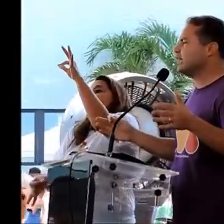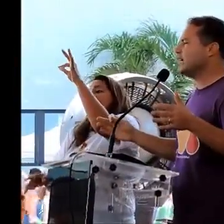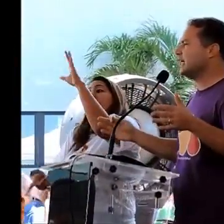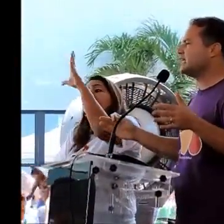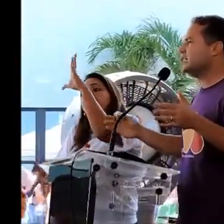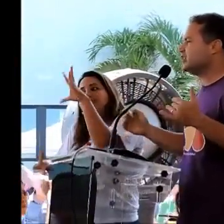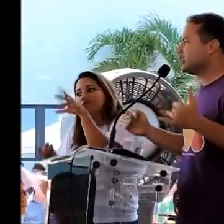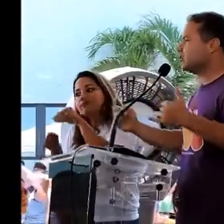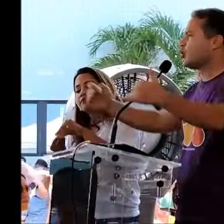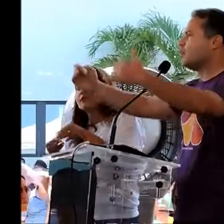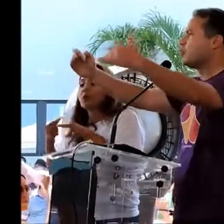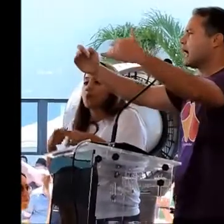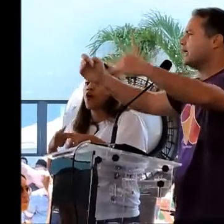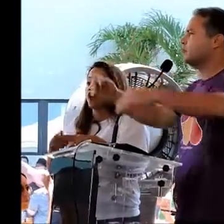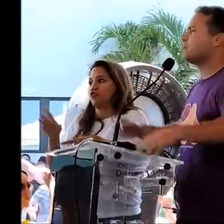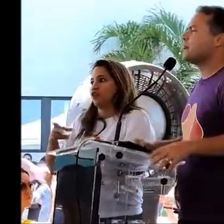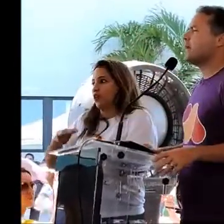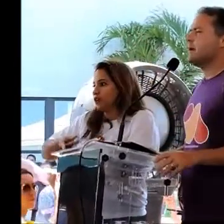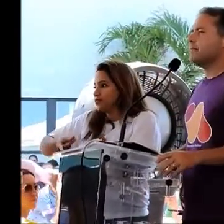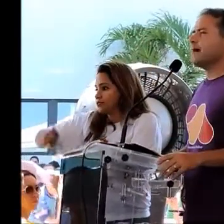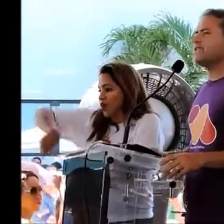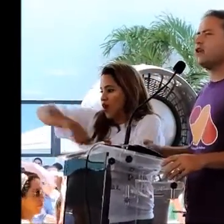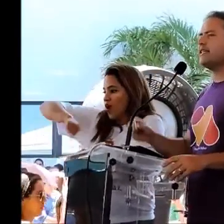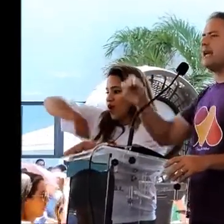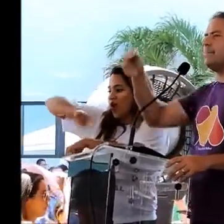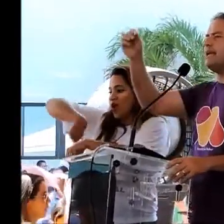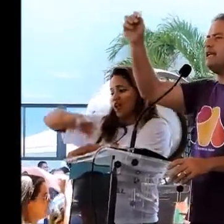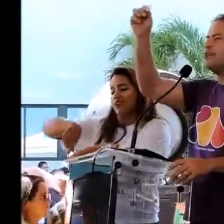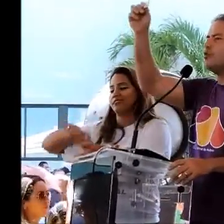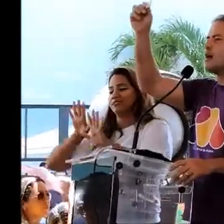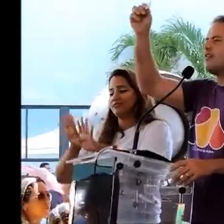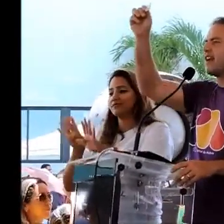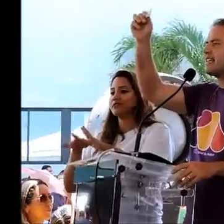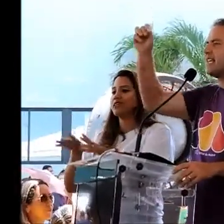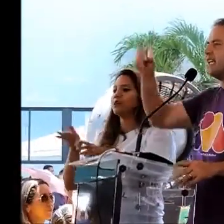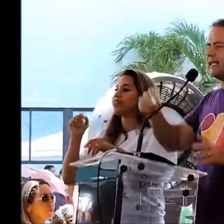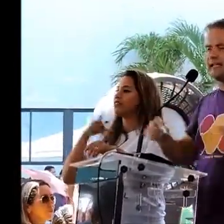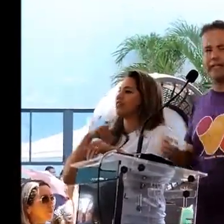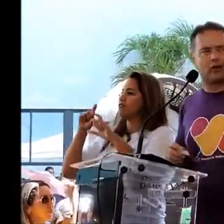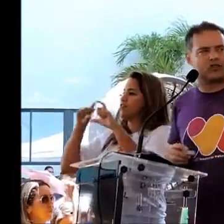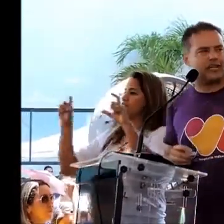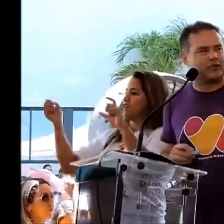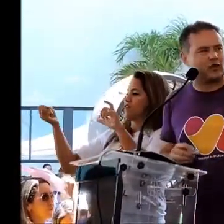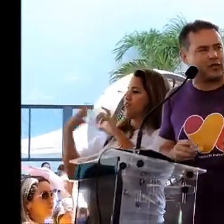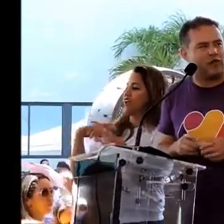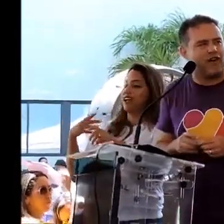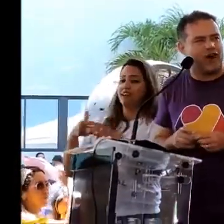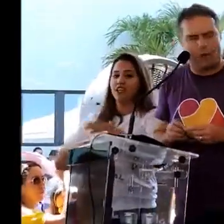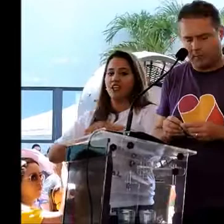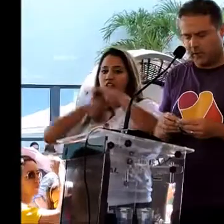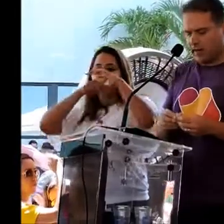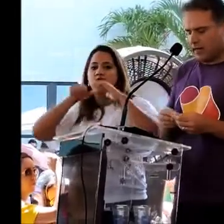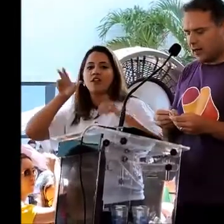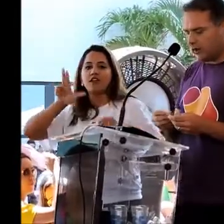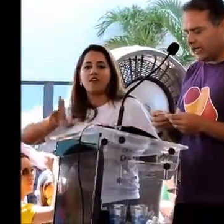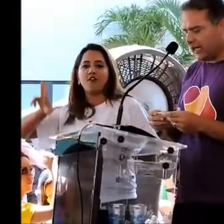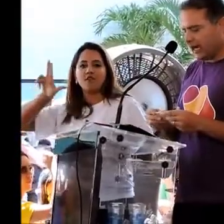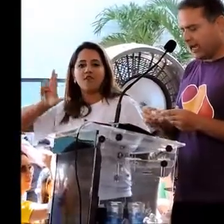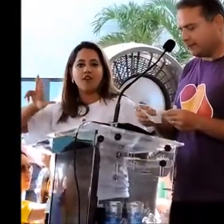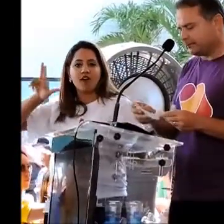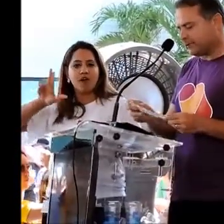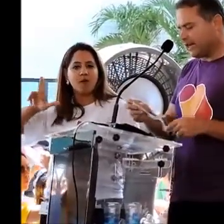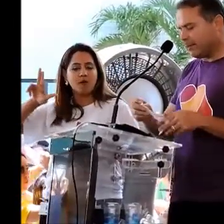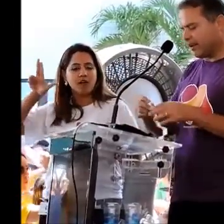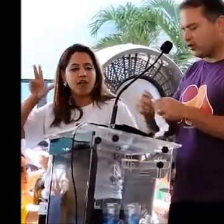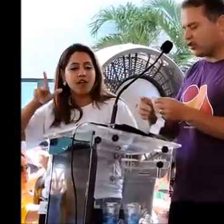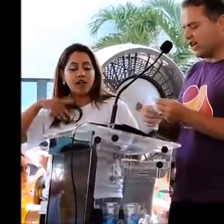esta solenidade já durou um bocado. Mas eu recebi uma frase ali, da nossa reitora da UFAL, e eu